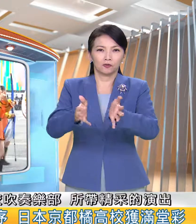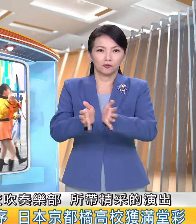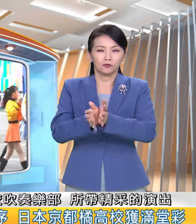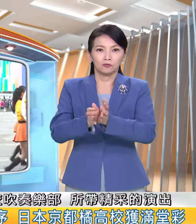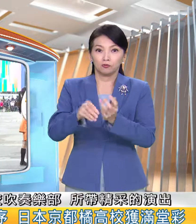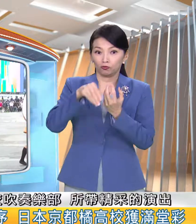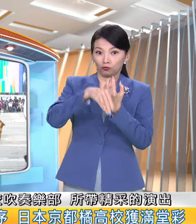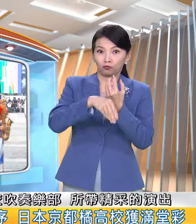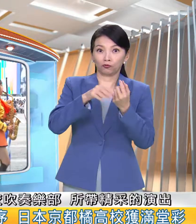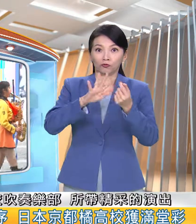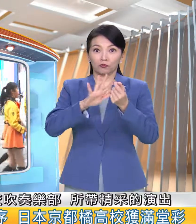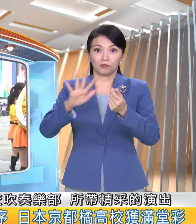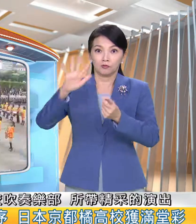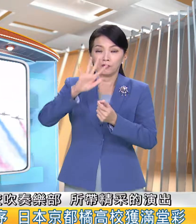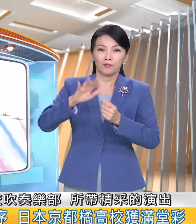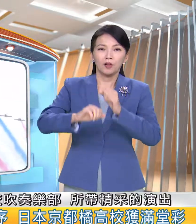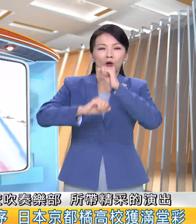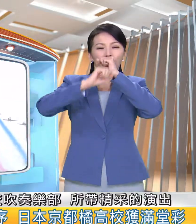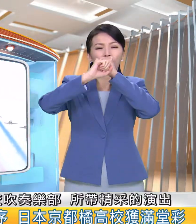们所带来精彩的演出。